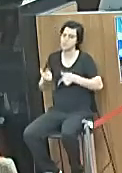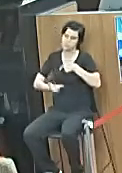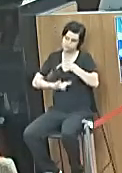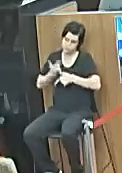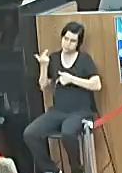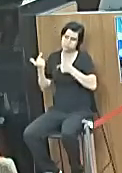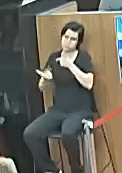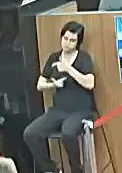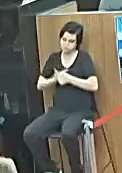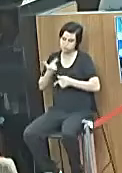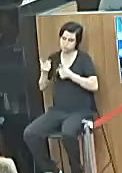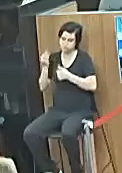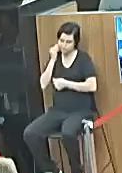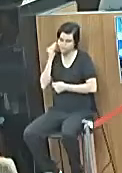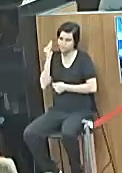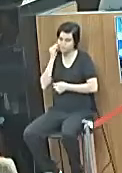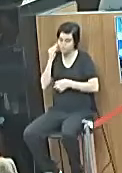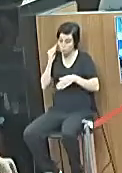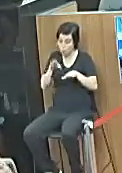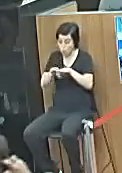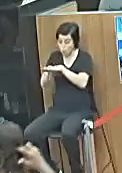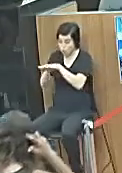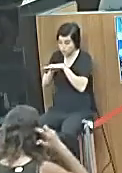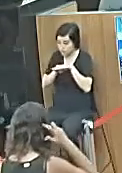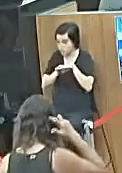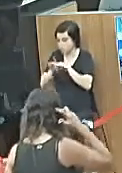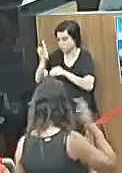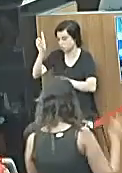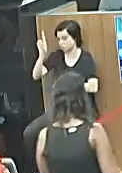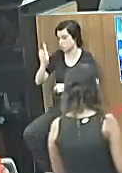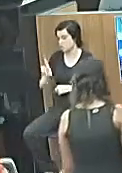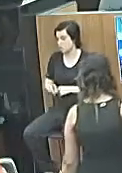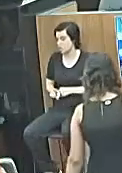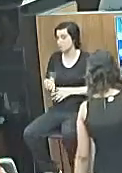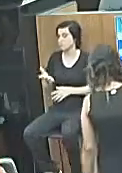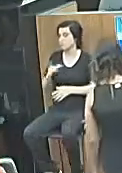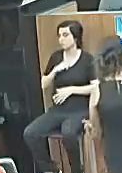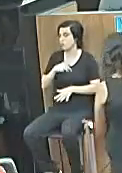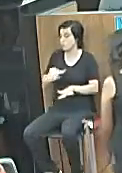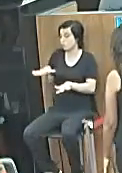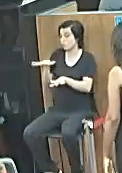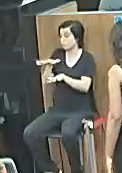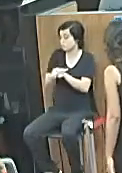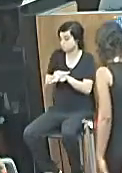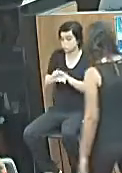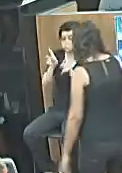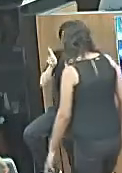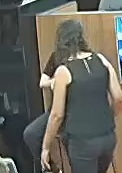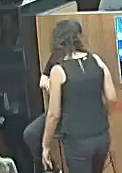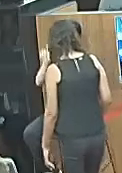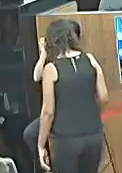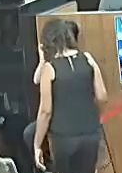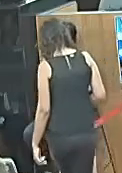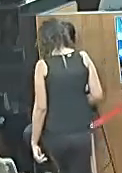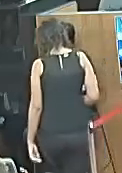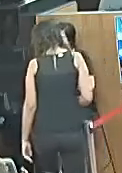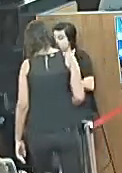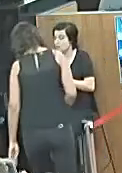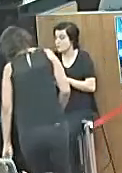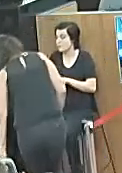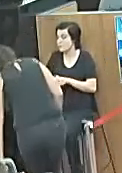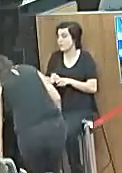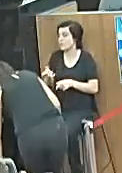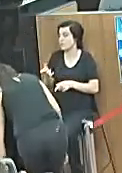por pela igualdade de direito pela inclusão das pessoas com deficiência da pessoa idosa da criança e